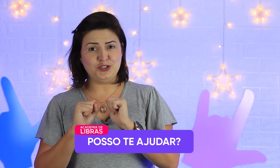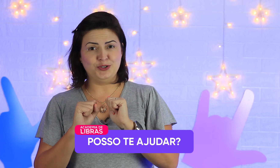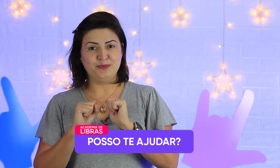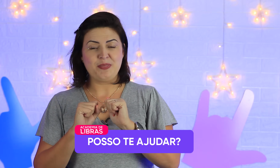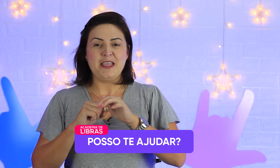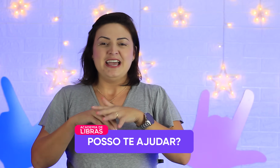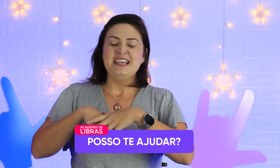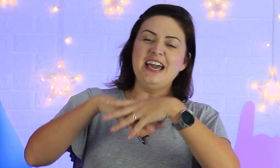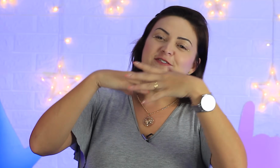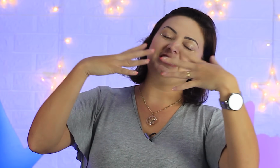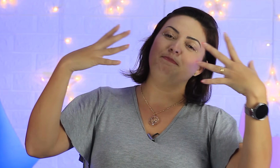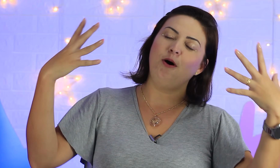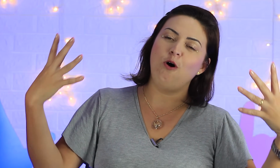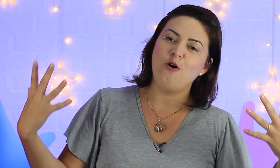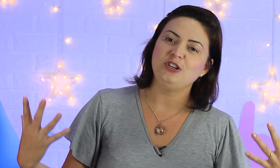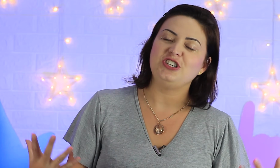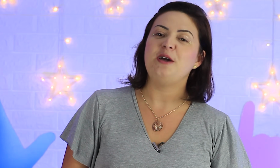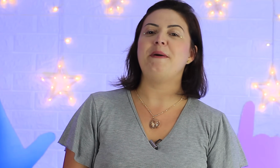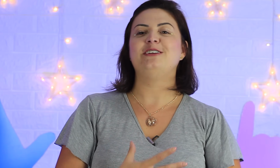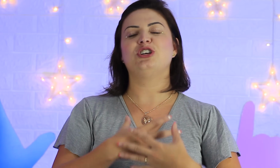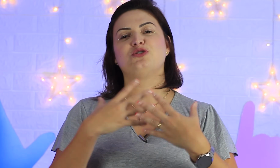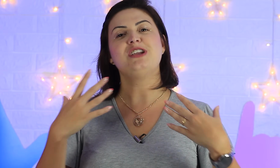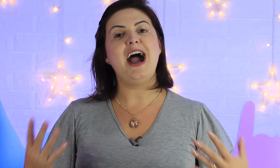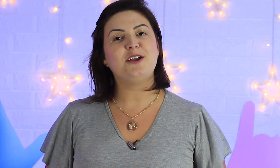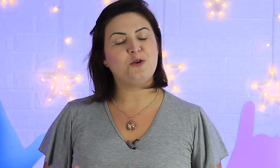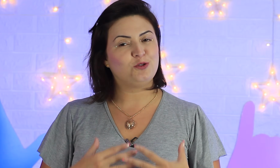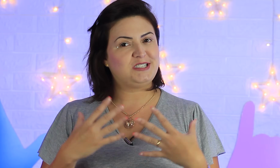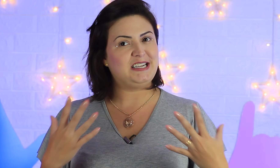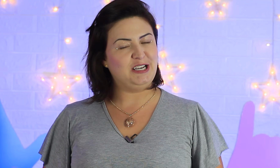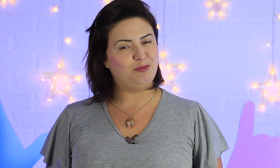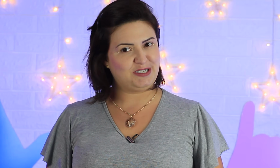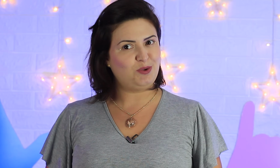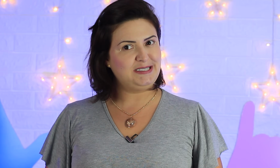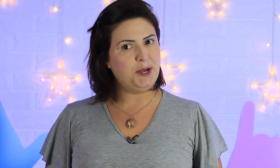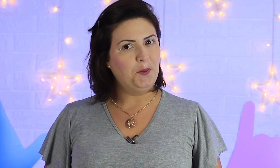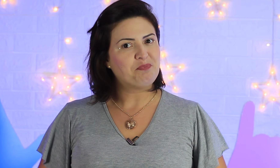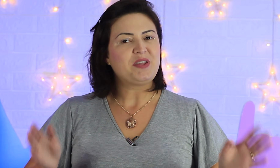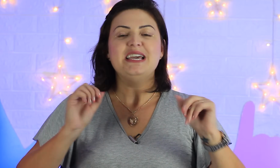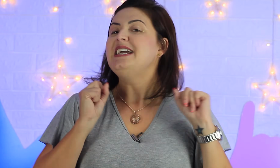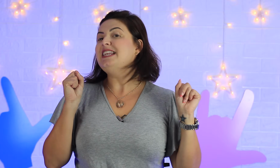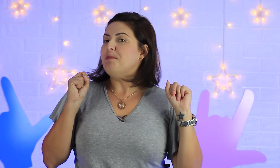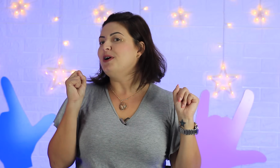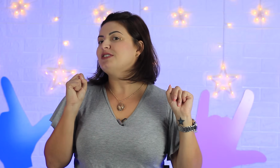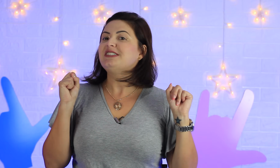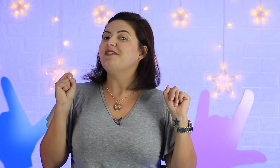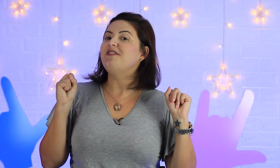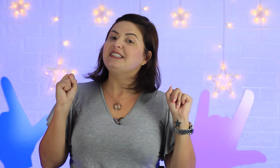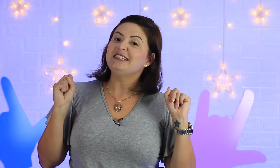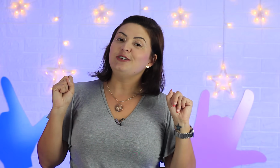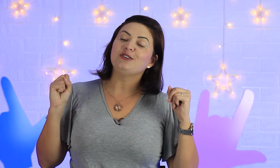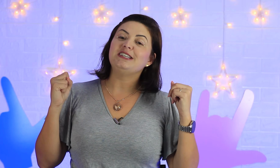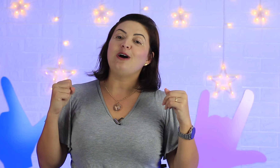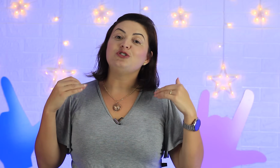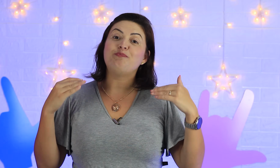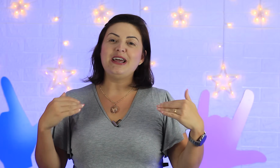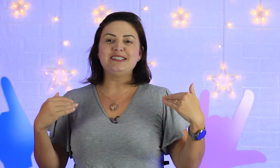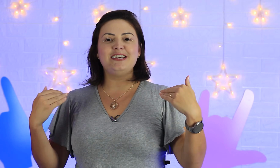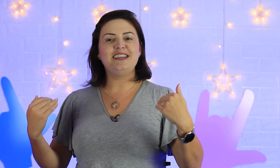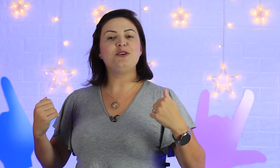E aí você pode, de repente, ajudar, conduzir ali uma situação. E depois você vai fazer assim, O sinal de prazer em